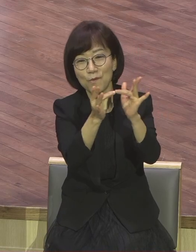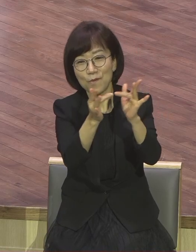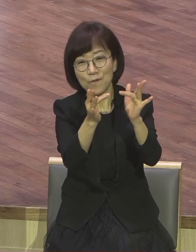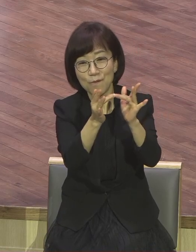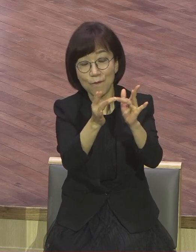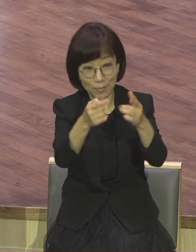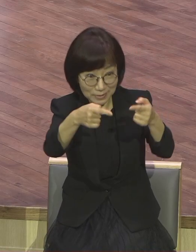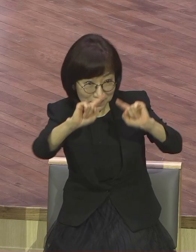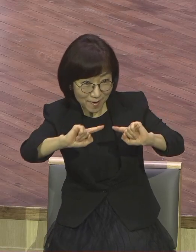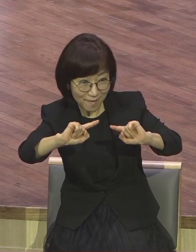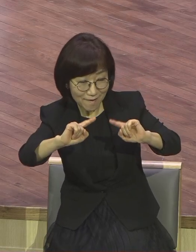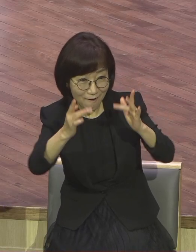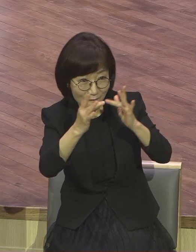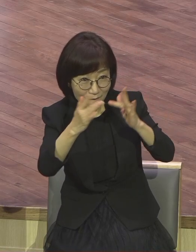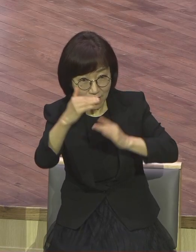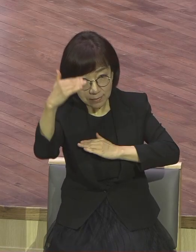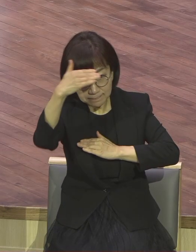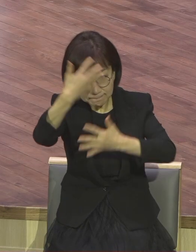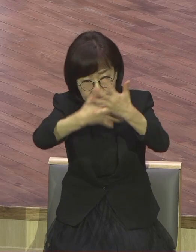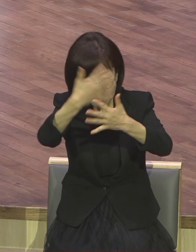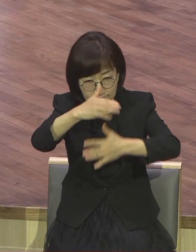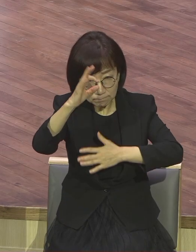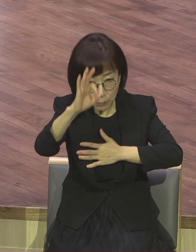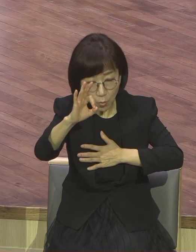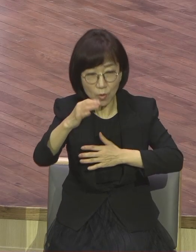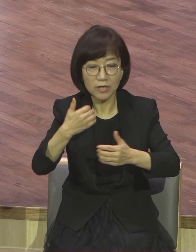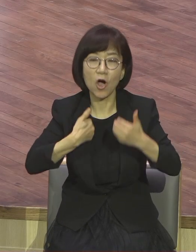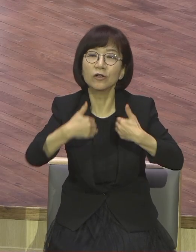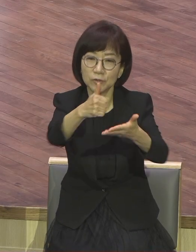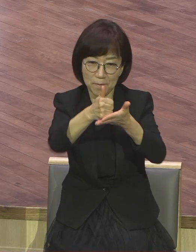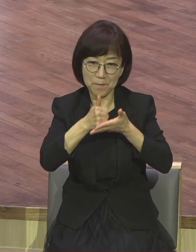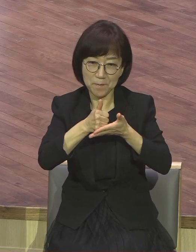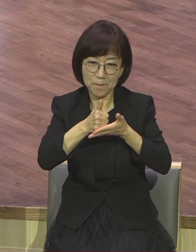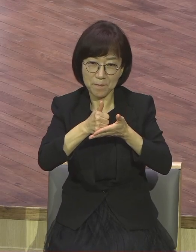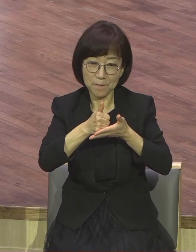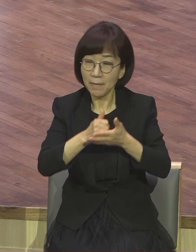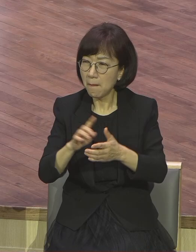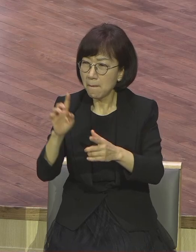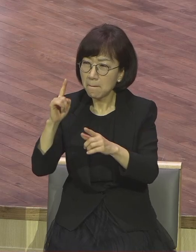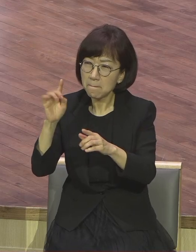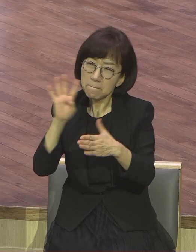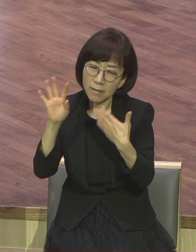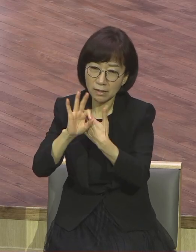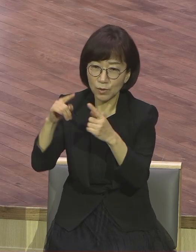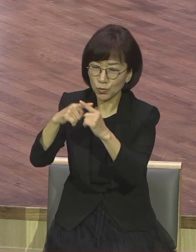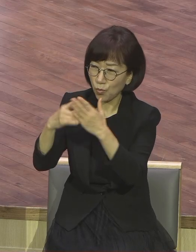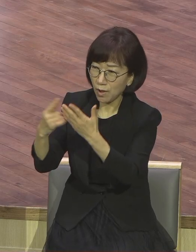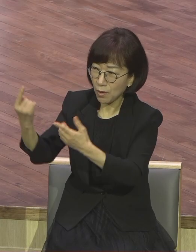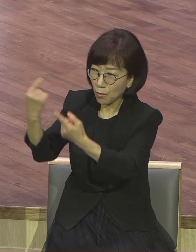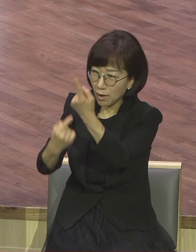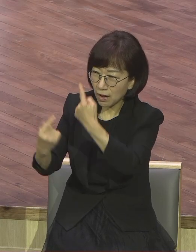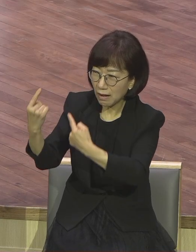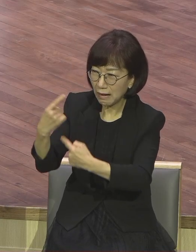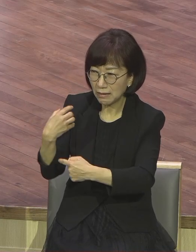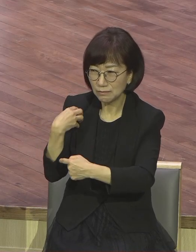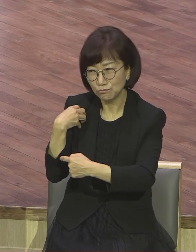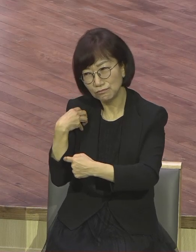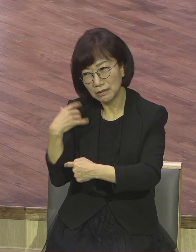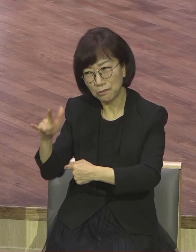교회 못 오니까 오기 싫으니까 부담되면 온라인으로 말씀을 듣고 예수님 영접하고 예수님 믿고